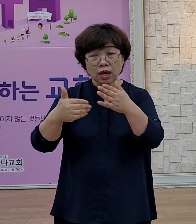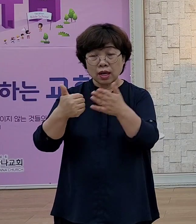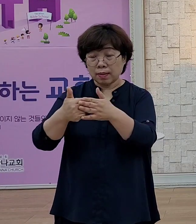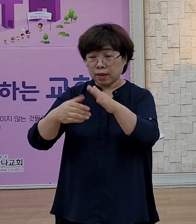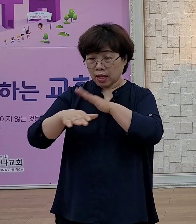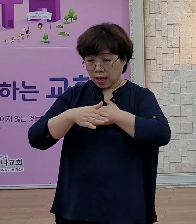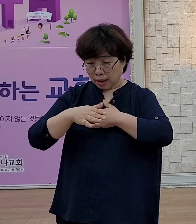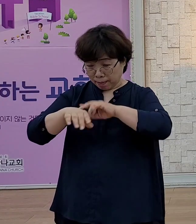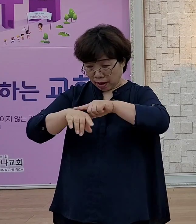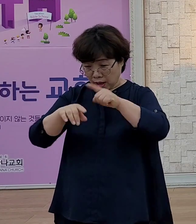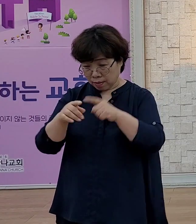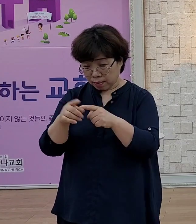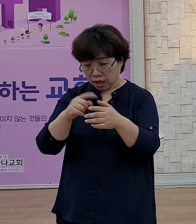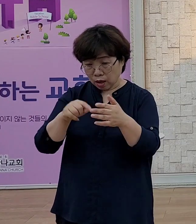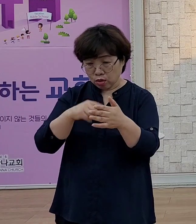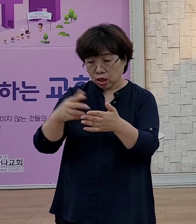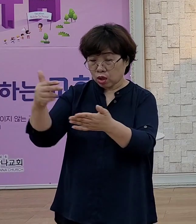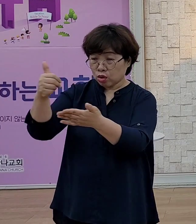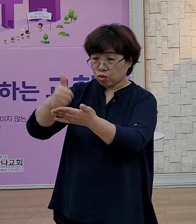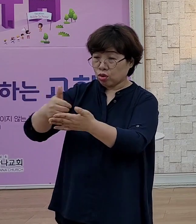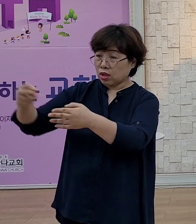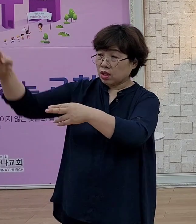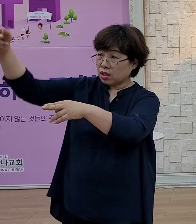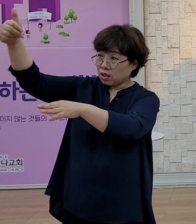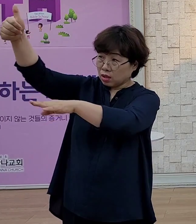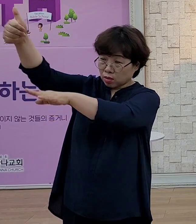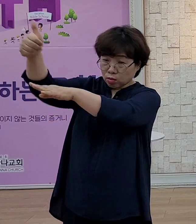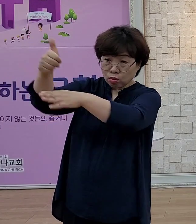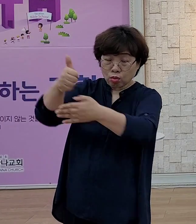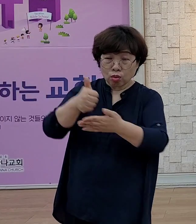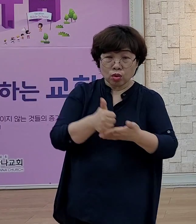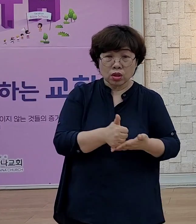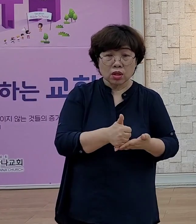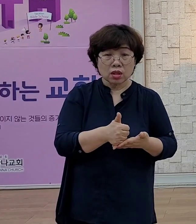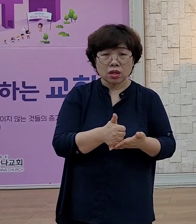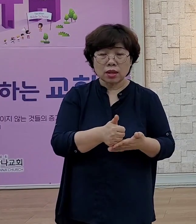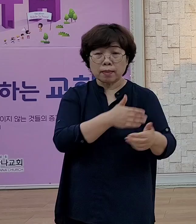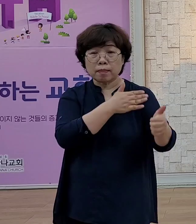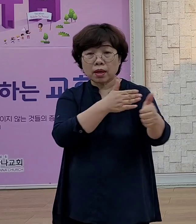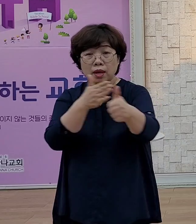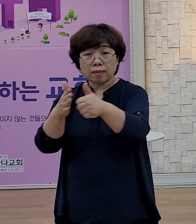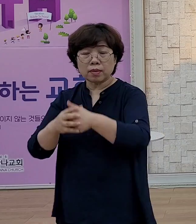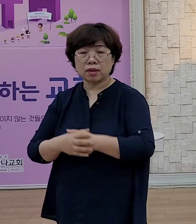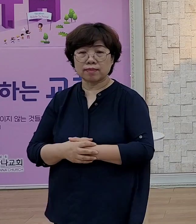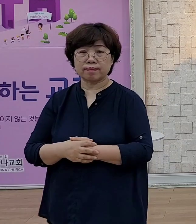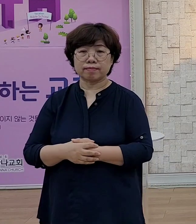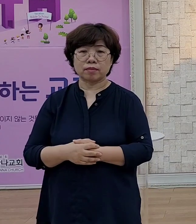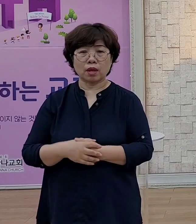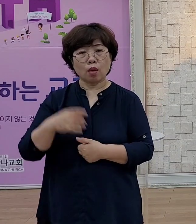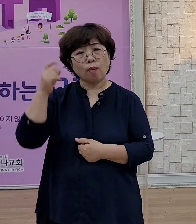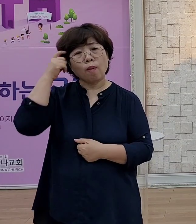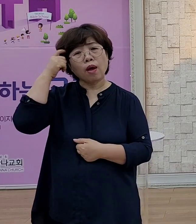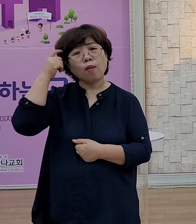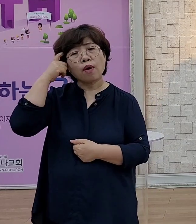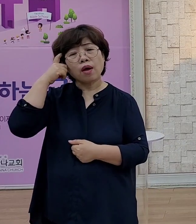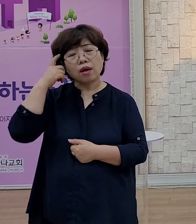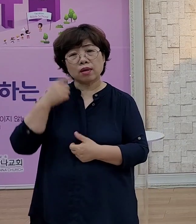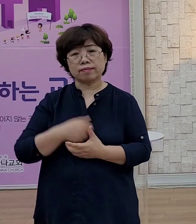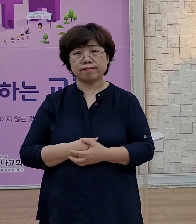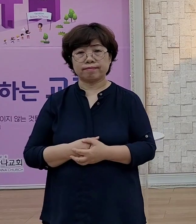가운데 주인이 그 자리로 여러분 모시길 바랍니다. 왜 그래요?